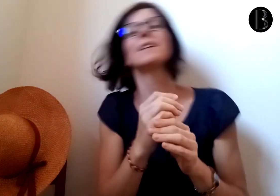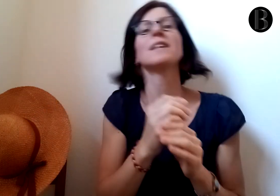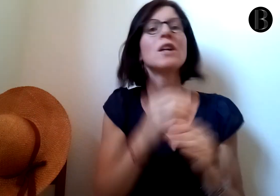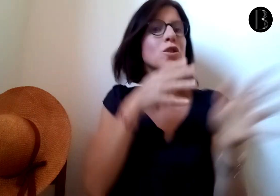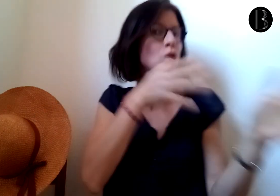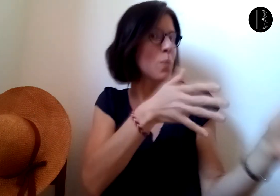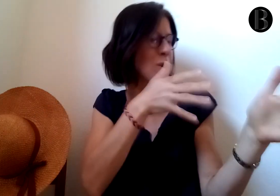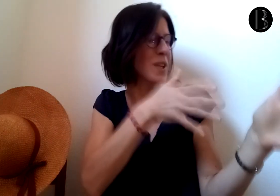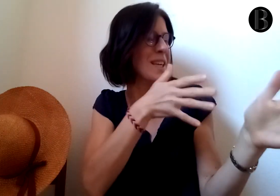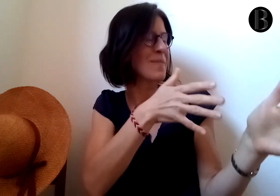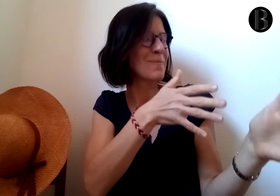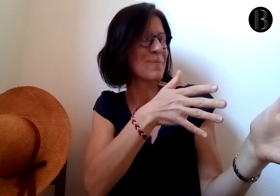Se moquer.